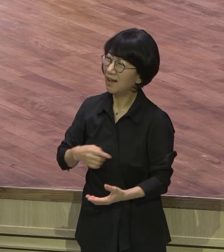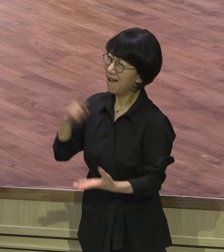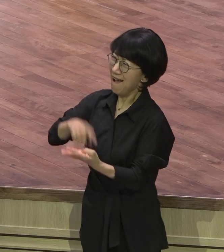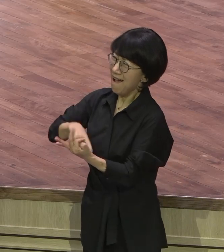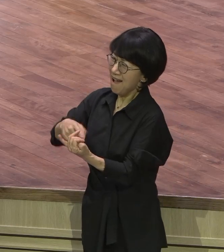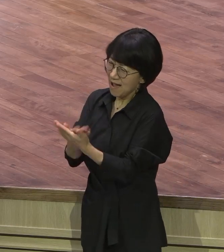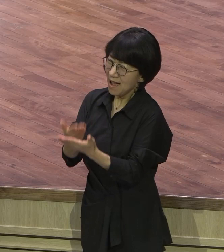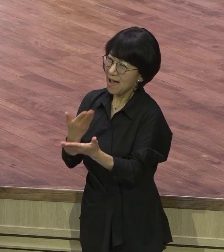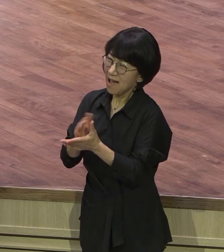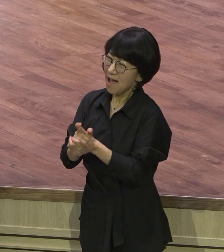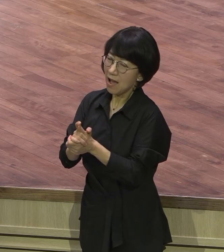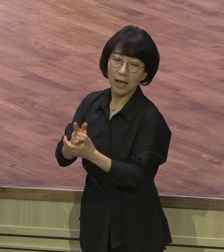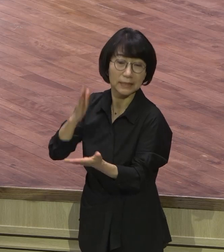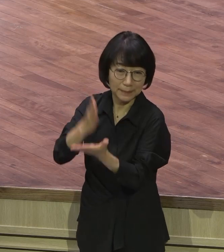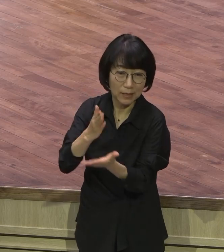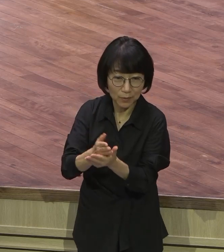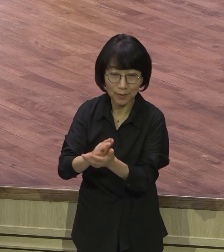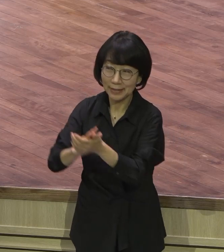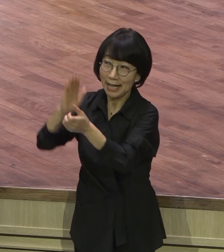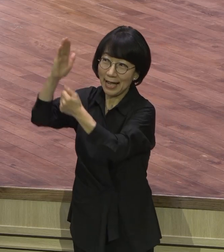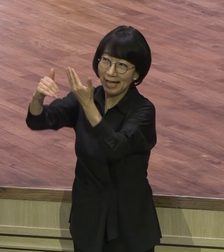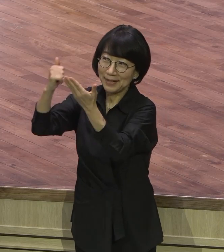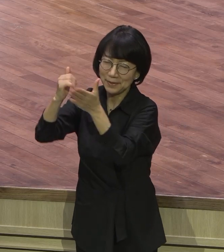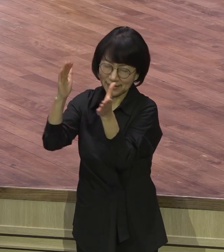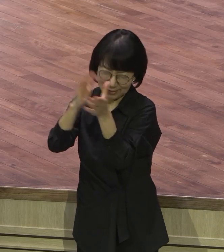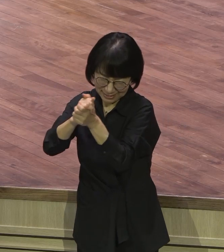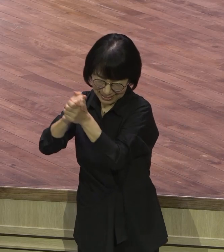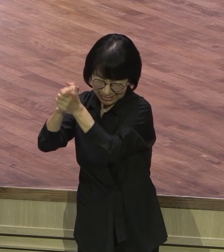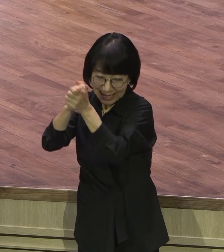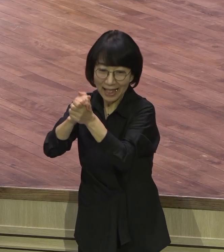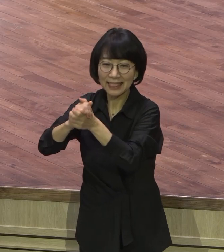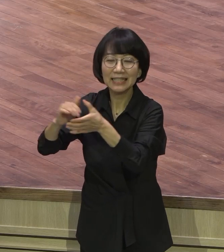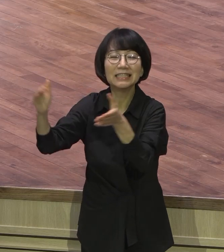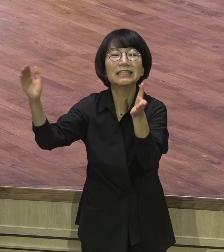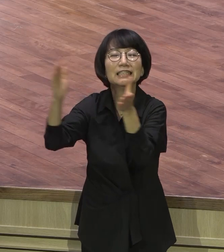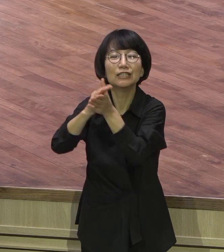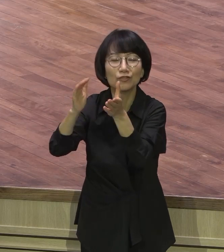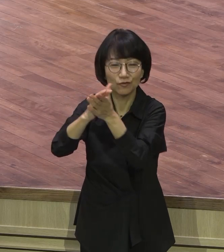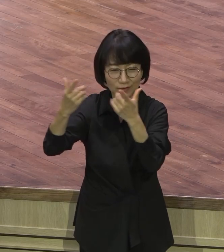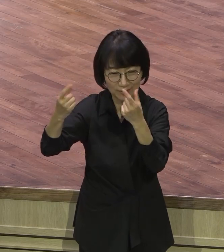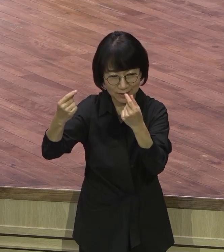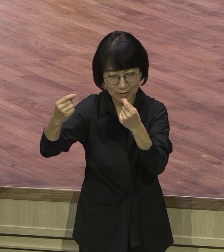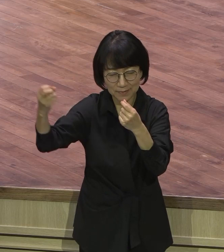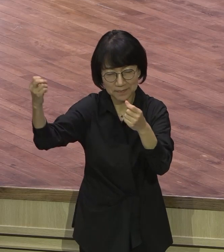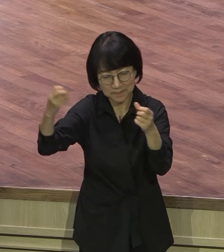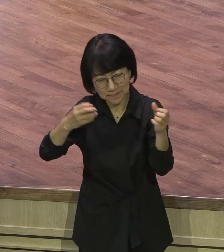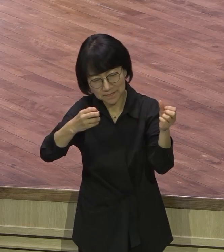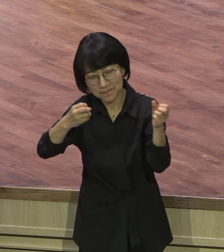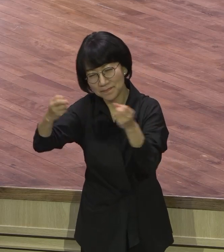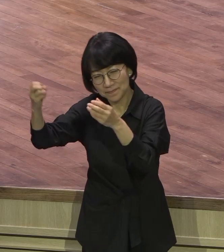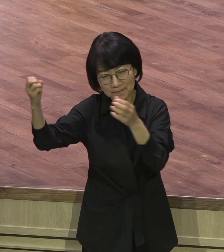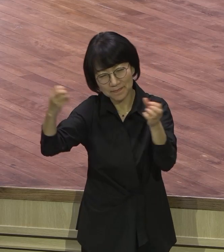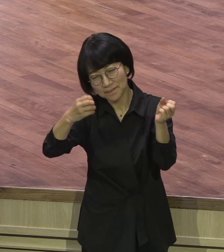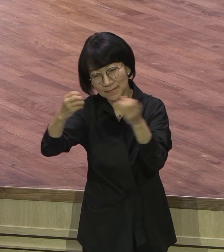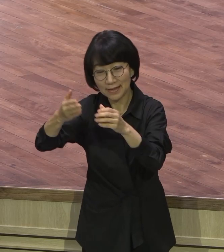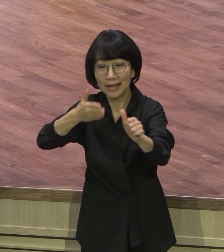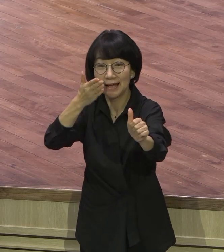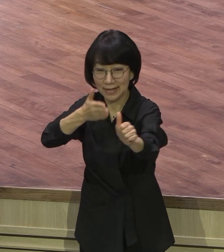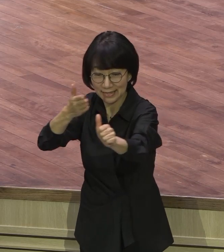절친 되기 바랍니다 절친과 대화 세계적인 영성학자 리차드